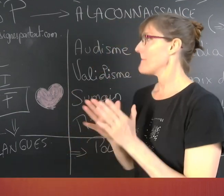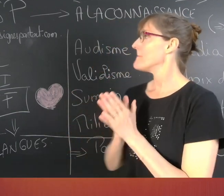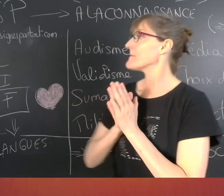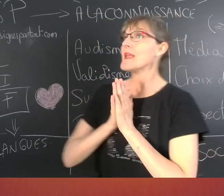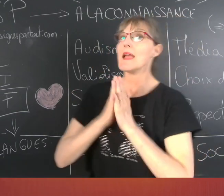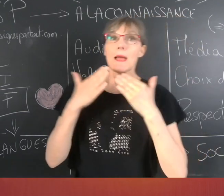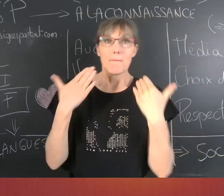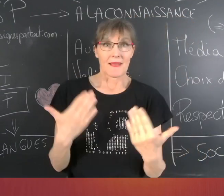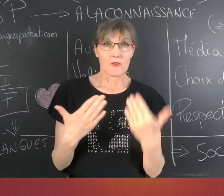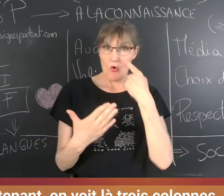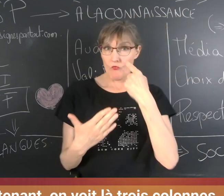Bien.